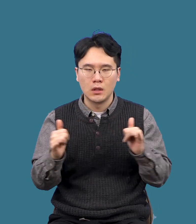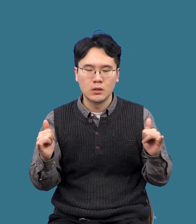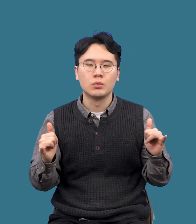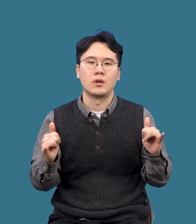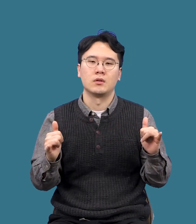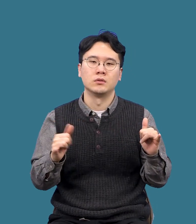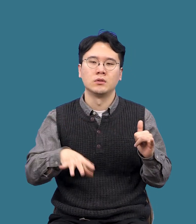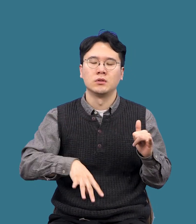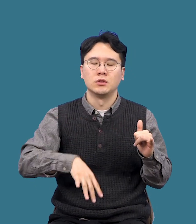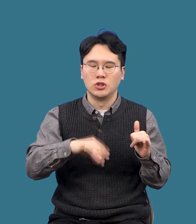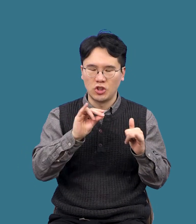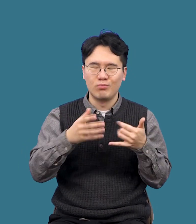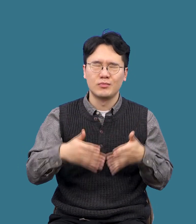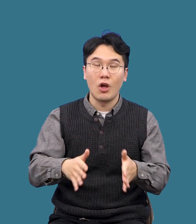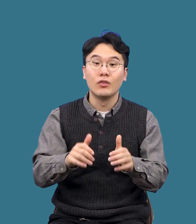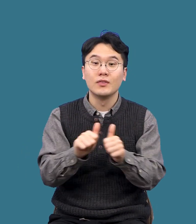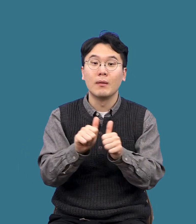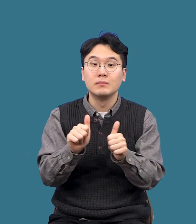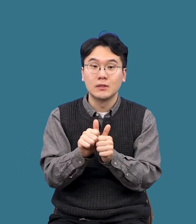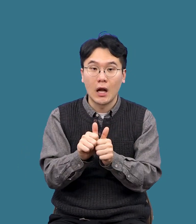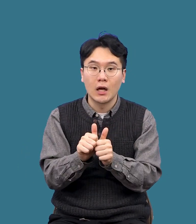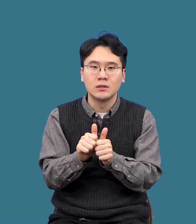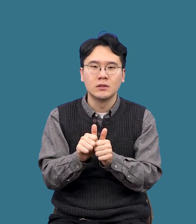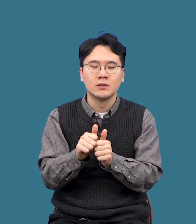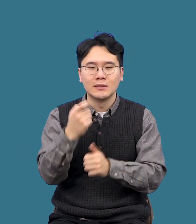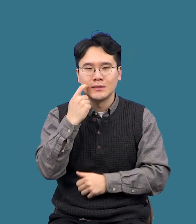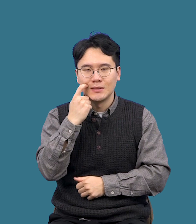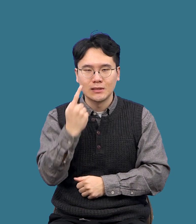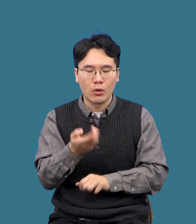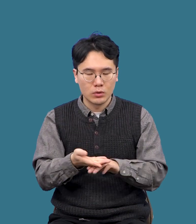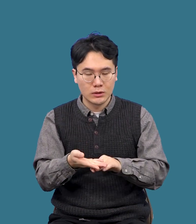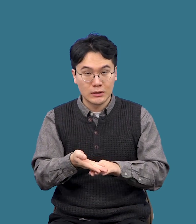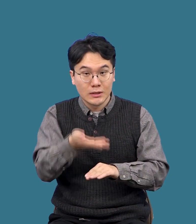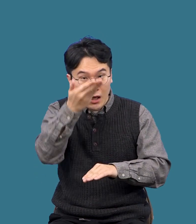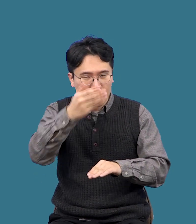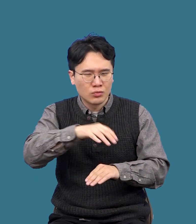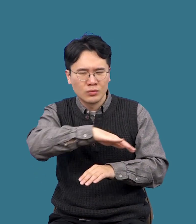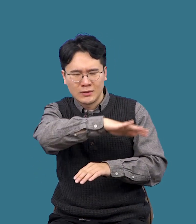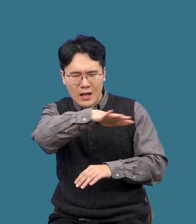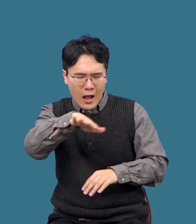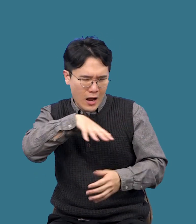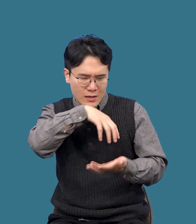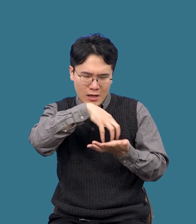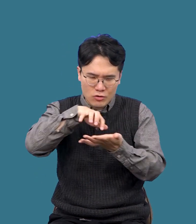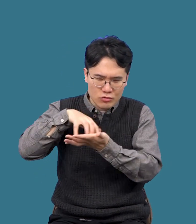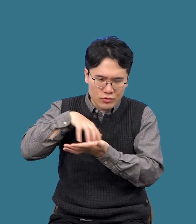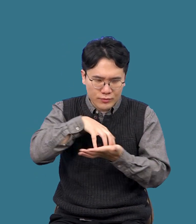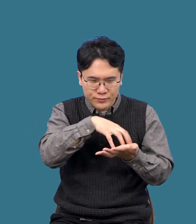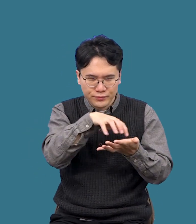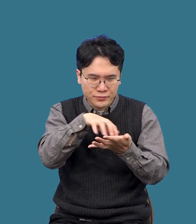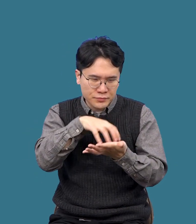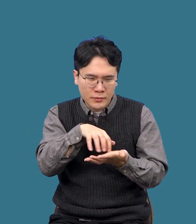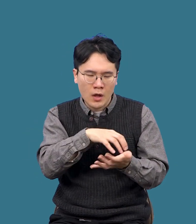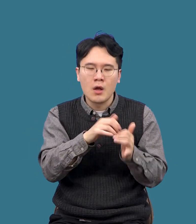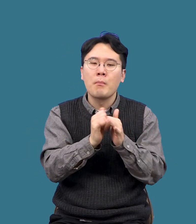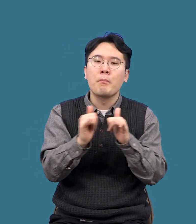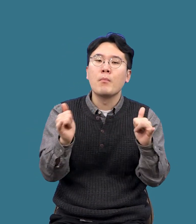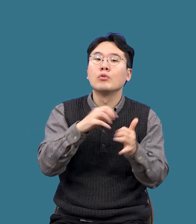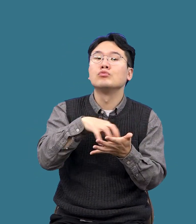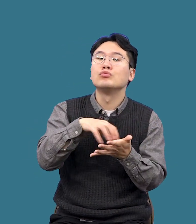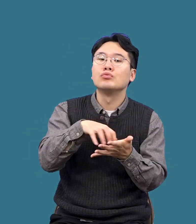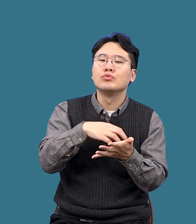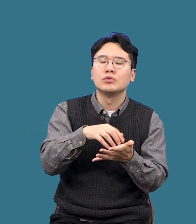이스라엘 자손에 처음 태어난 남자를 1개월 이상으로 다 계수하여 그 명수를